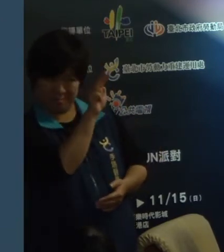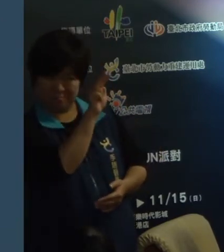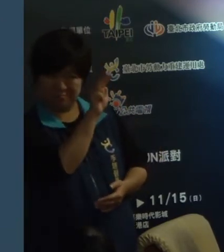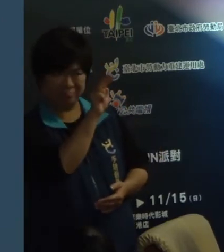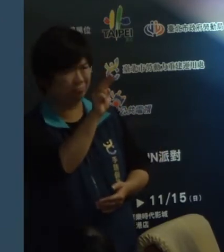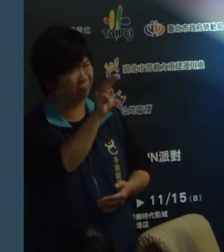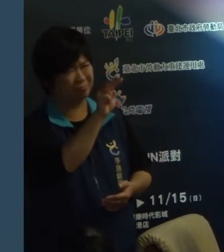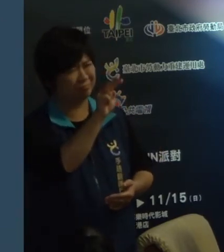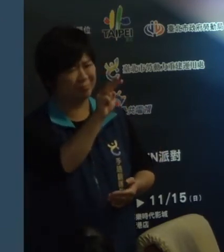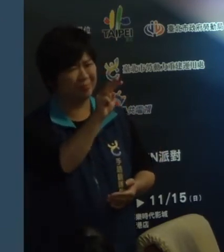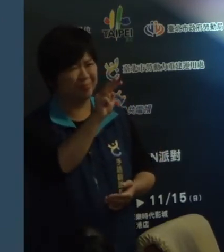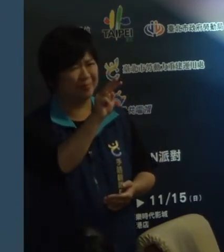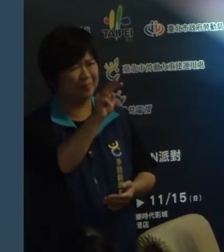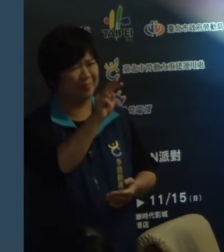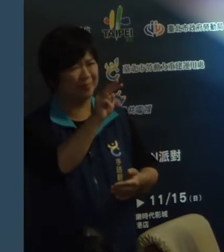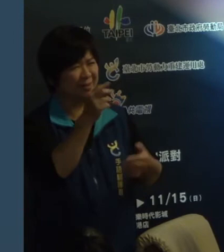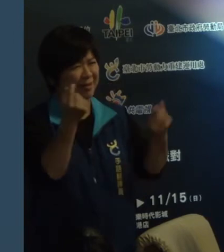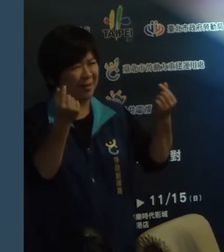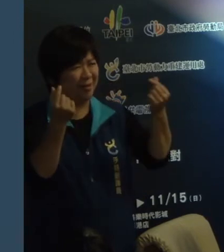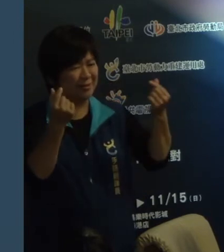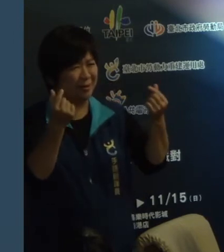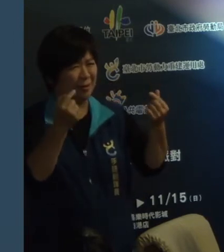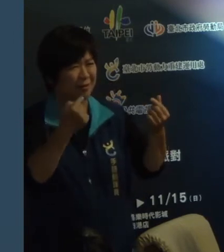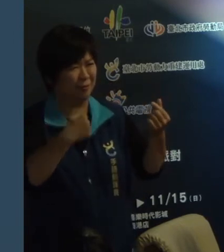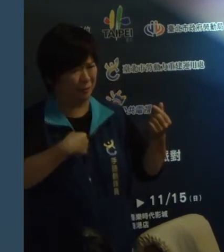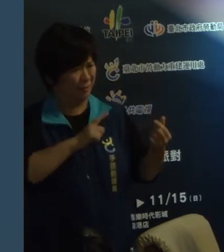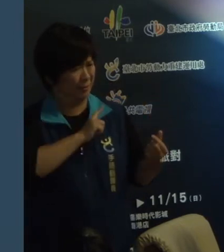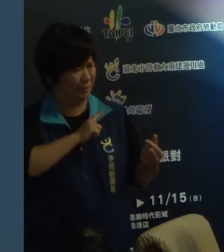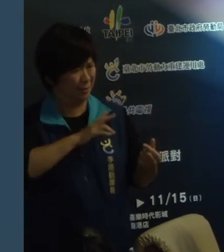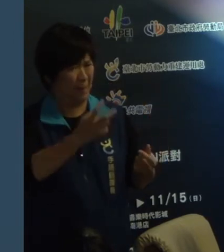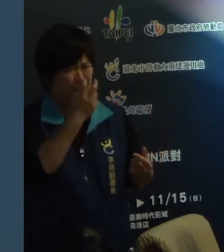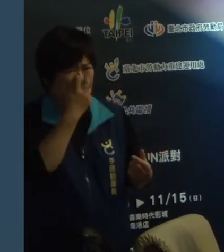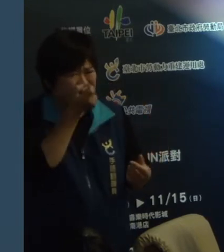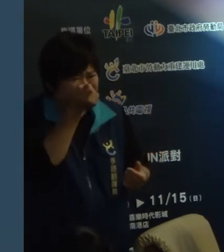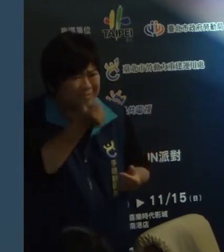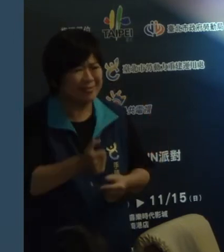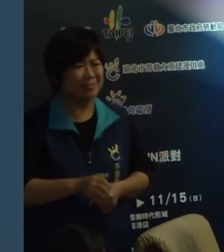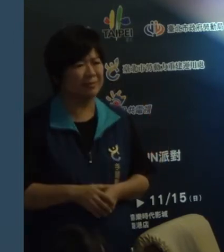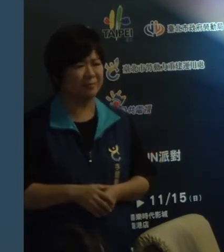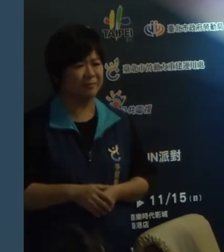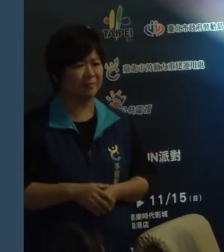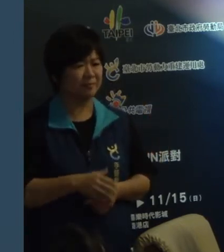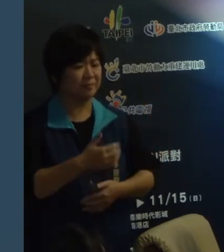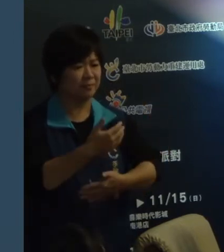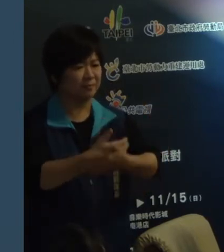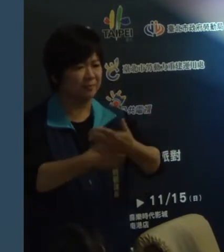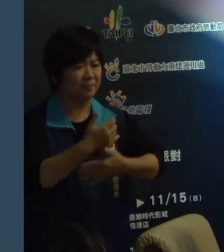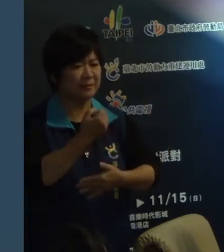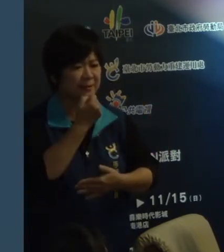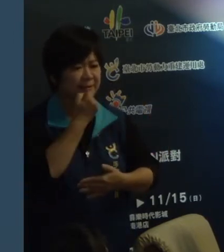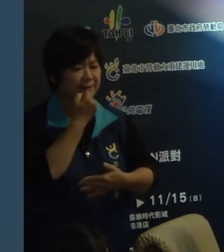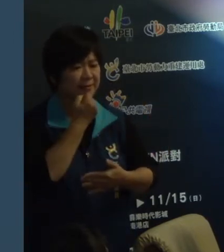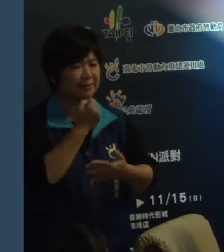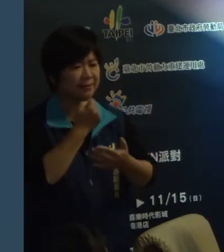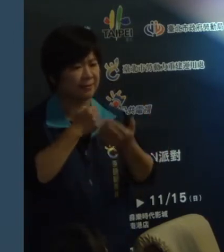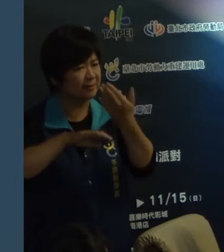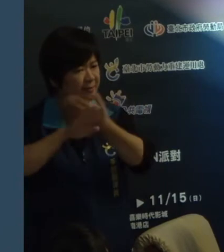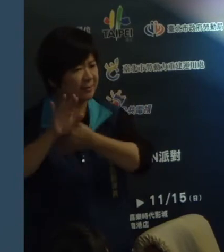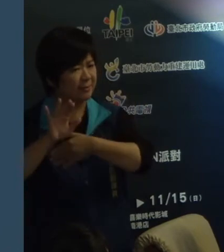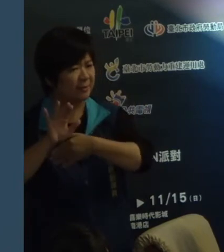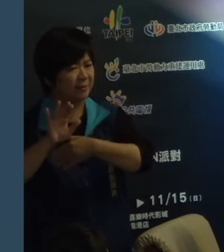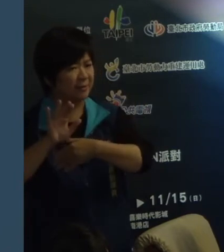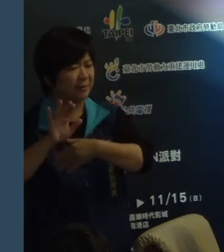个很大的一个盲点哦。原来电影是可以用各种各样子的方式